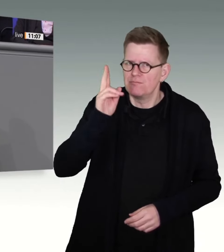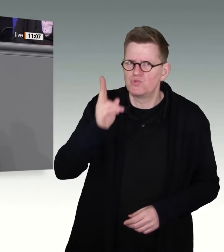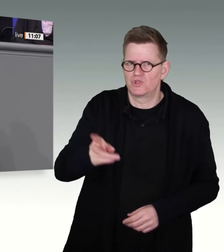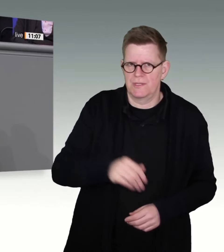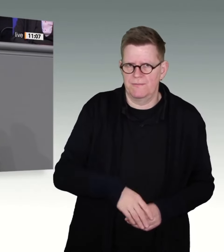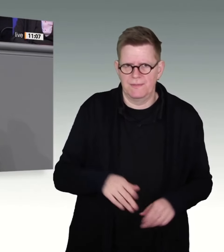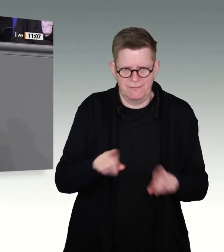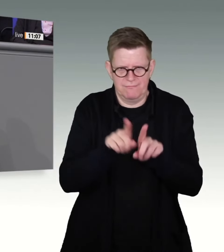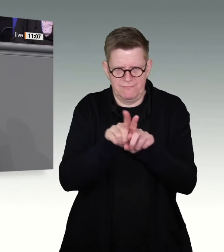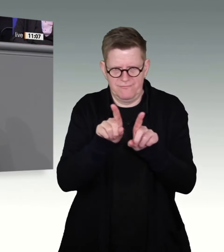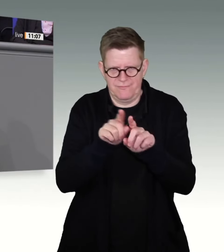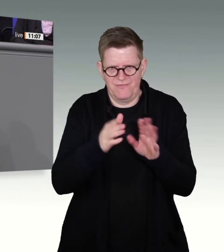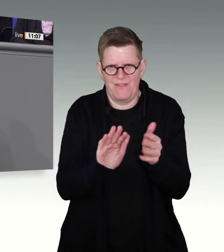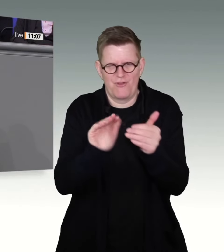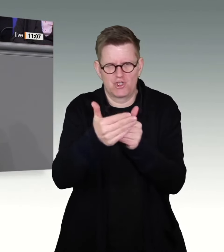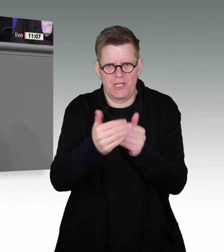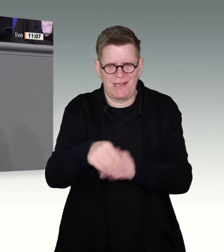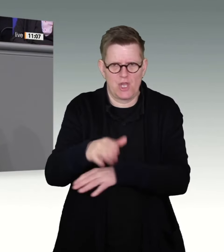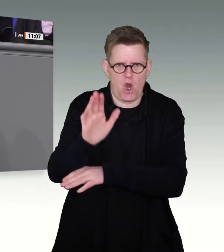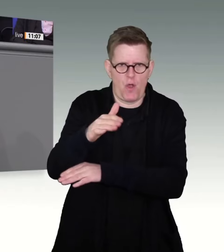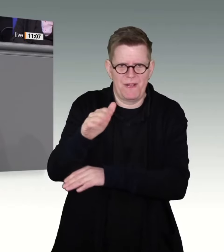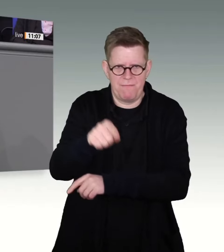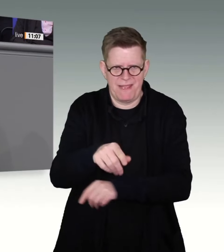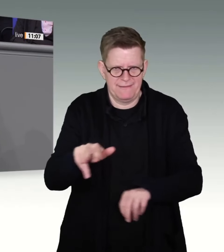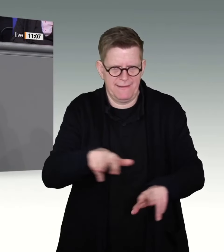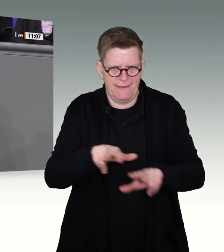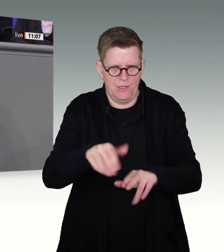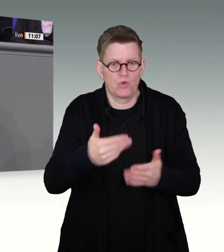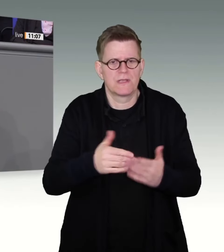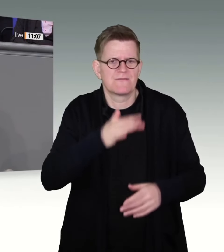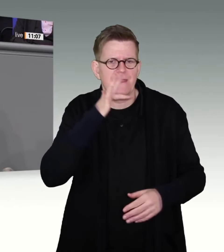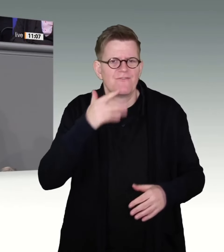verstecktes Kompliment an die Regierung. Deswegen vielen herzlichen Dank.